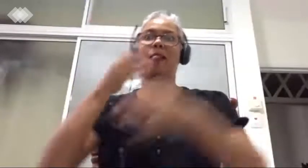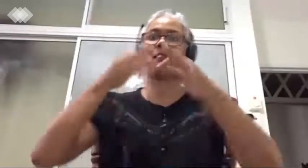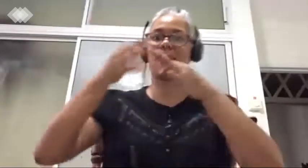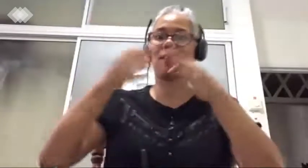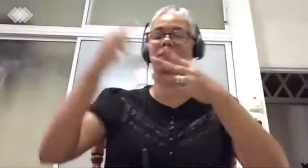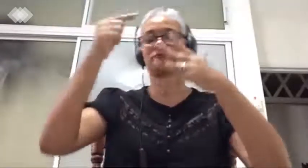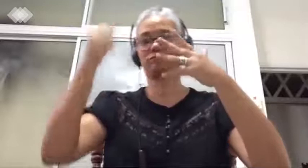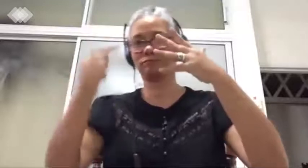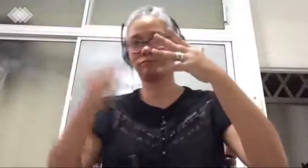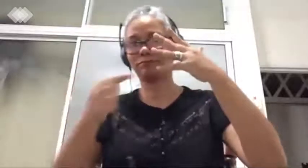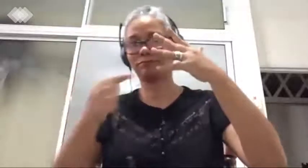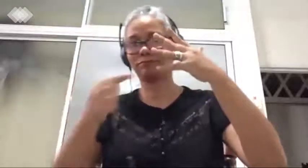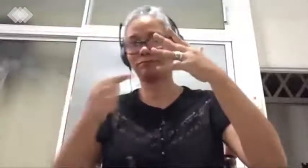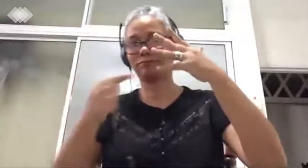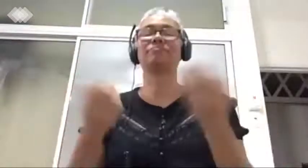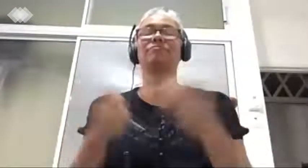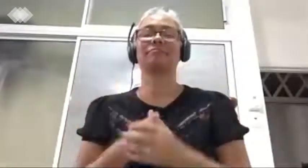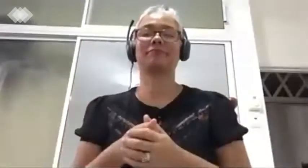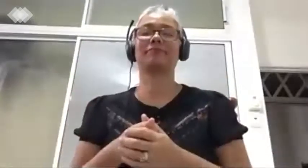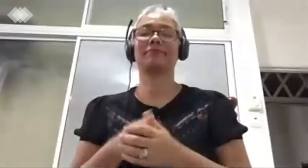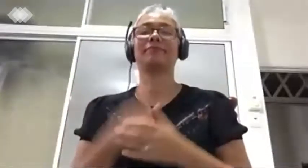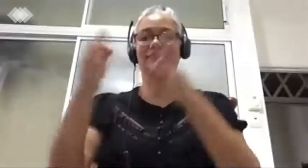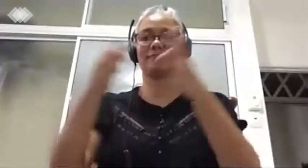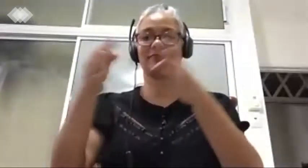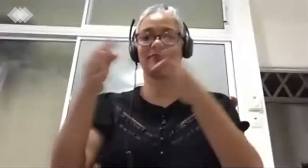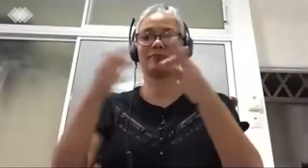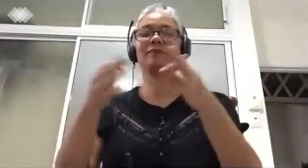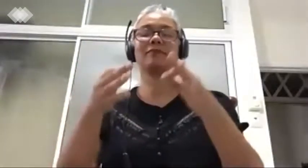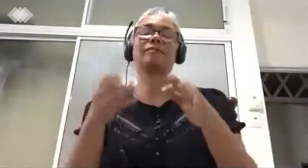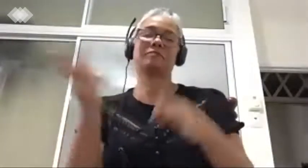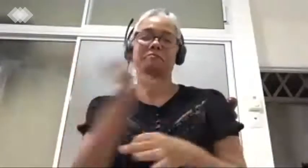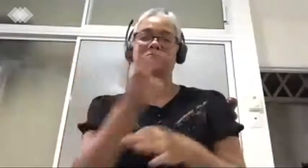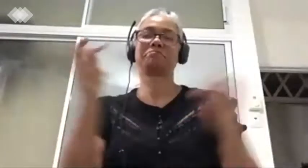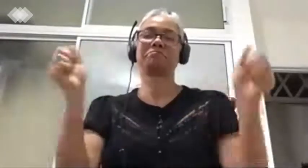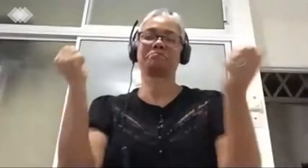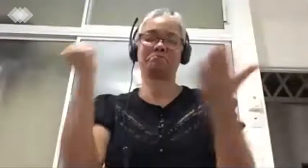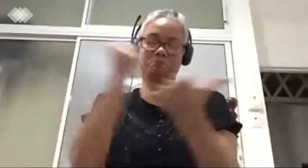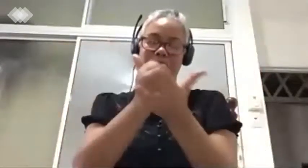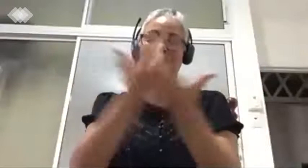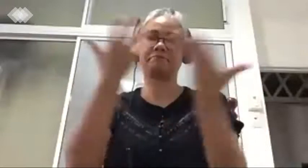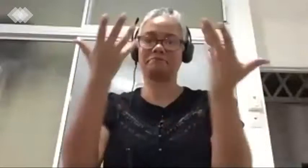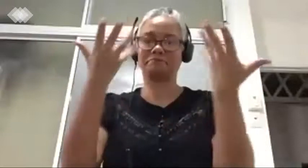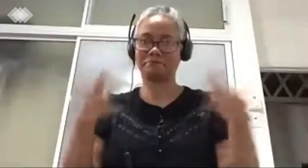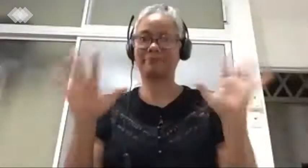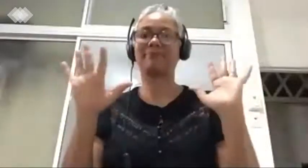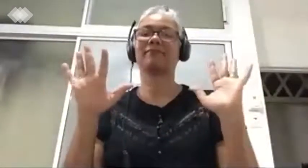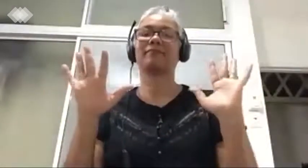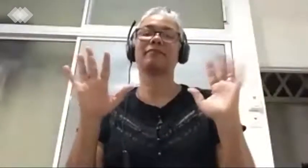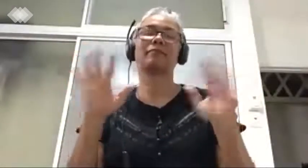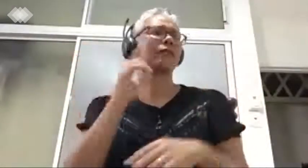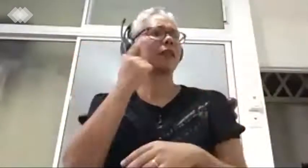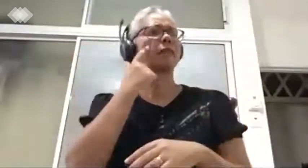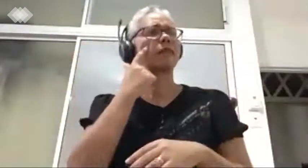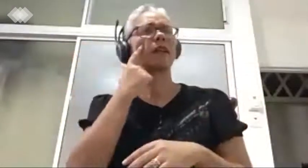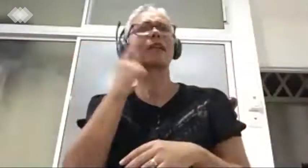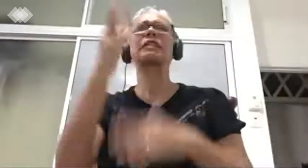que podía generar este acuerdo en la comunidad de profesionales de la psicología.